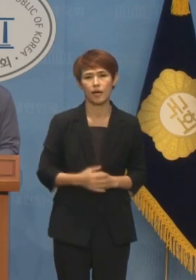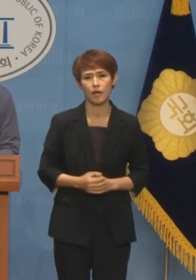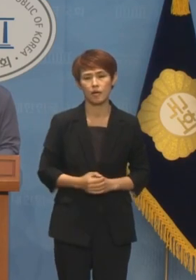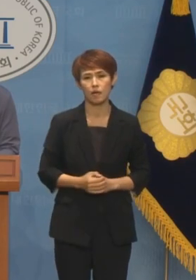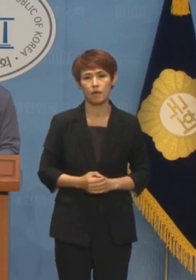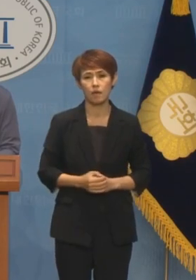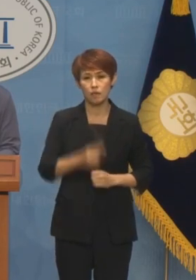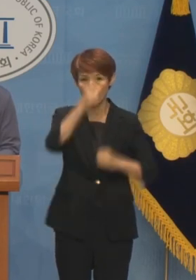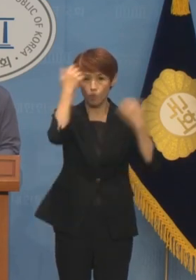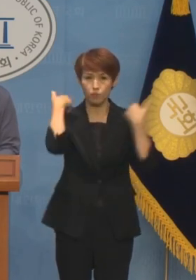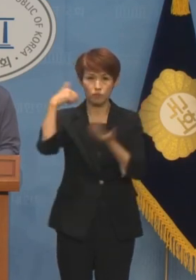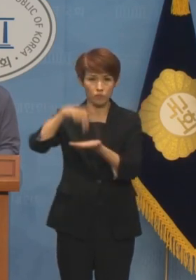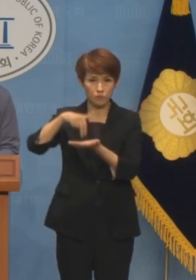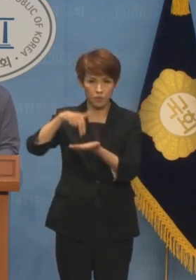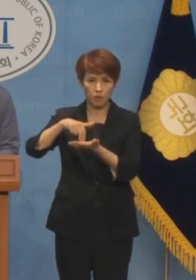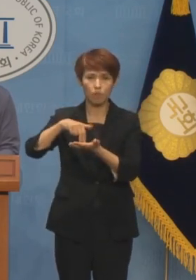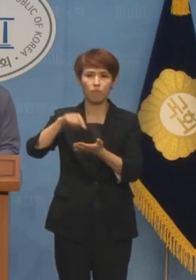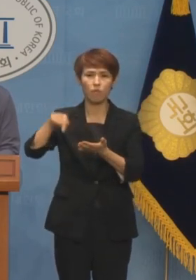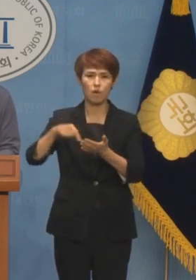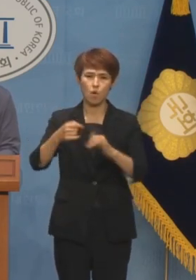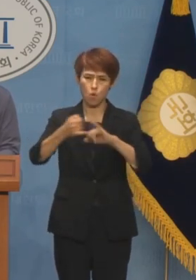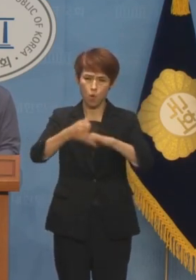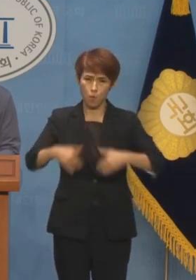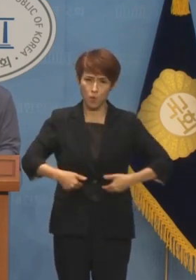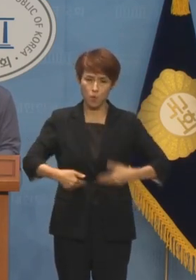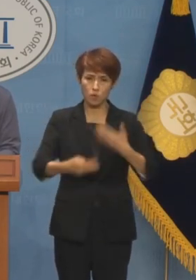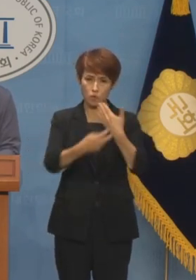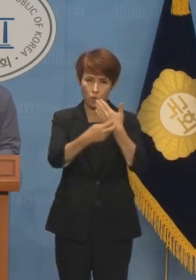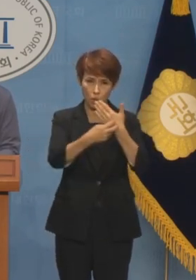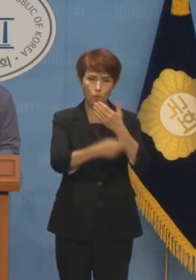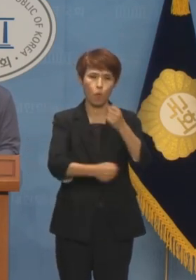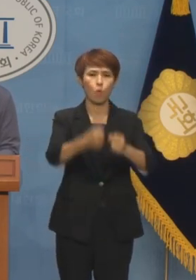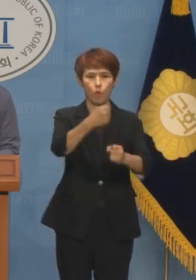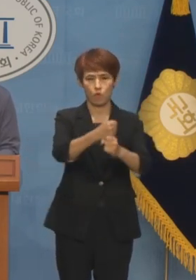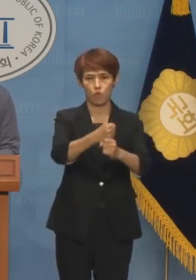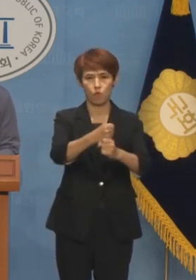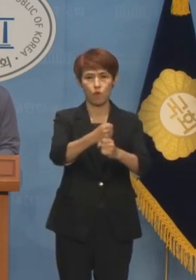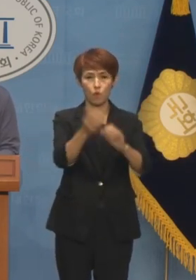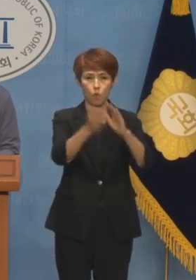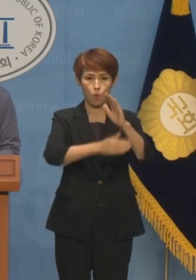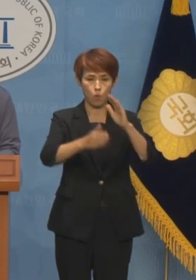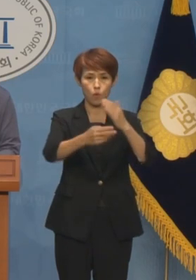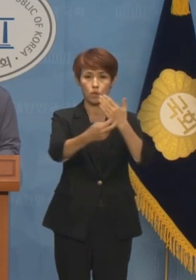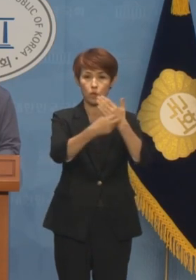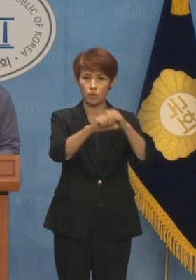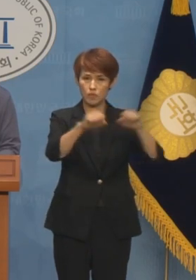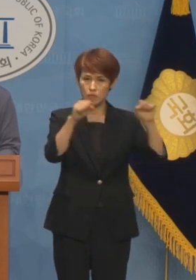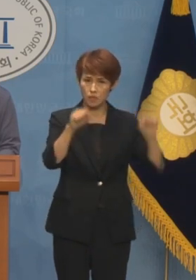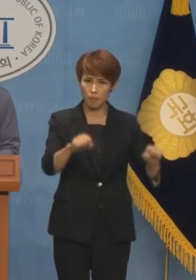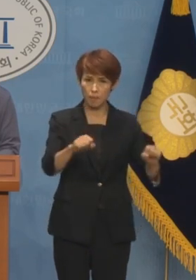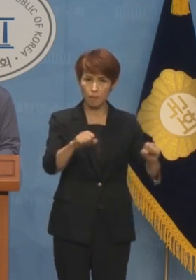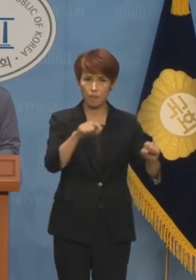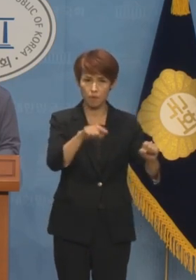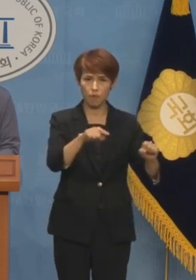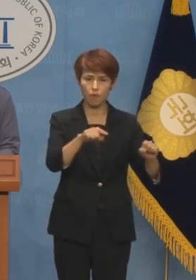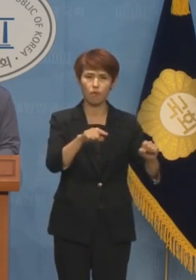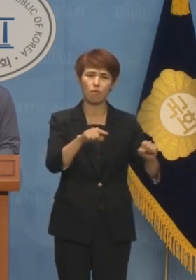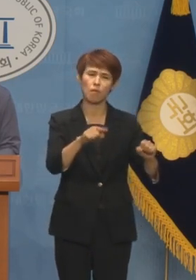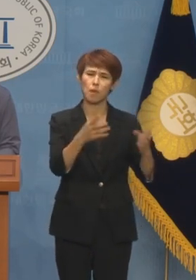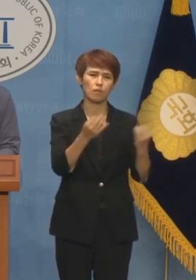정부의 안에서도 필수 지역의료 보건 등 공공의료 시스템에 대한 고민은